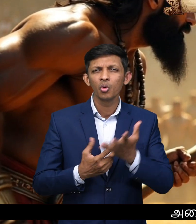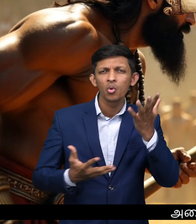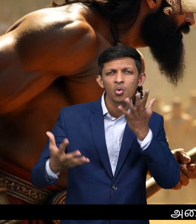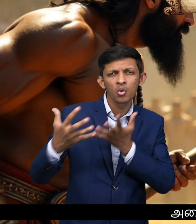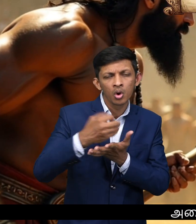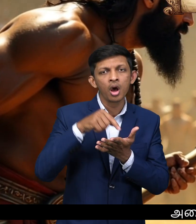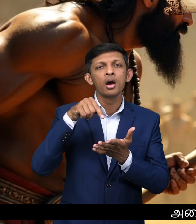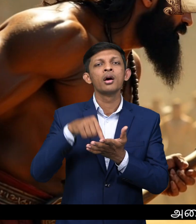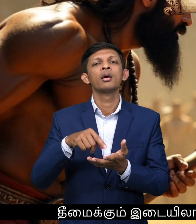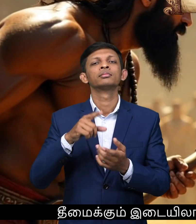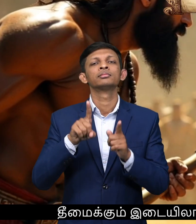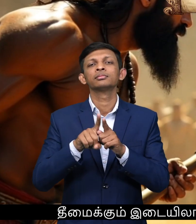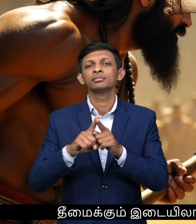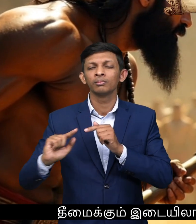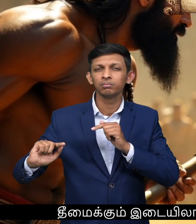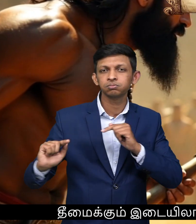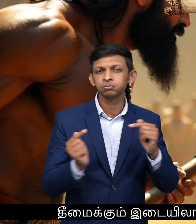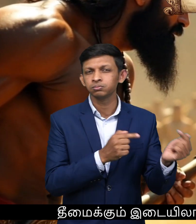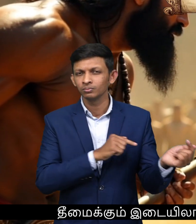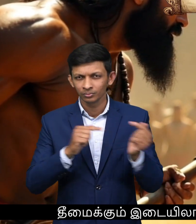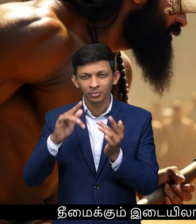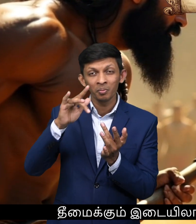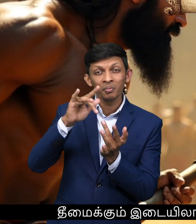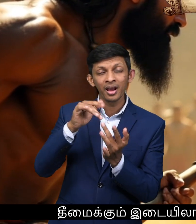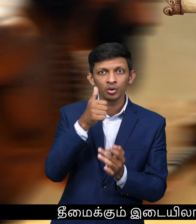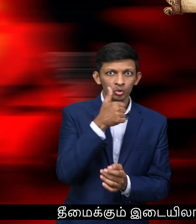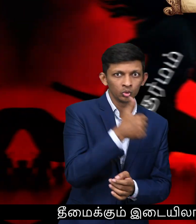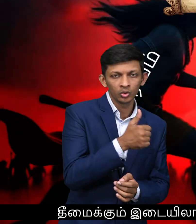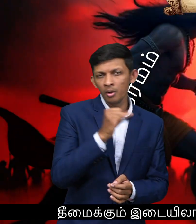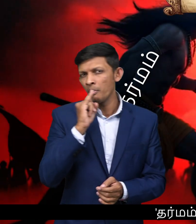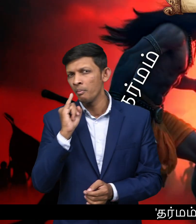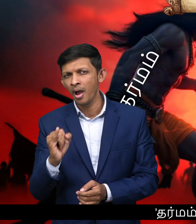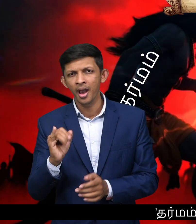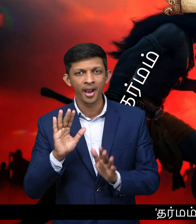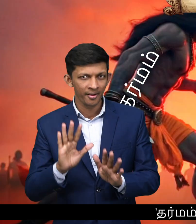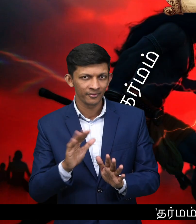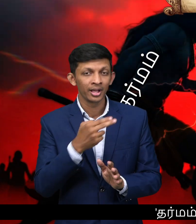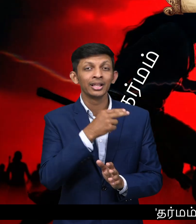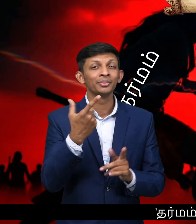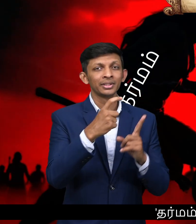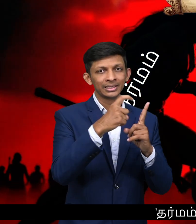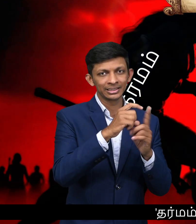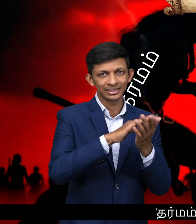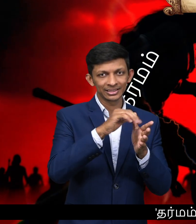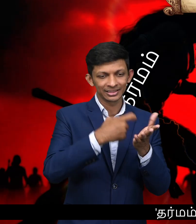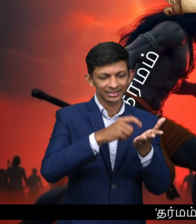அவை நன்மைக்கும் தீமைக்கும் இடையிலான மோதல்களை விவரிக்கின்றன. தர்மம் மற்றும்